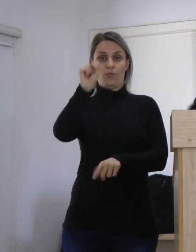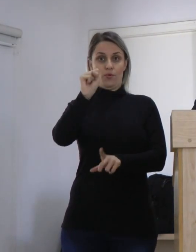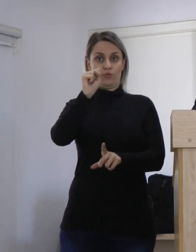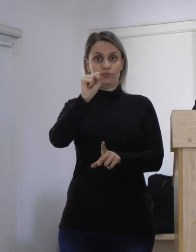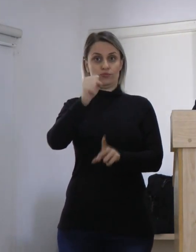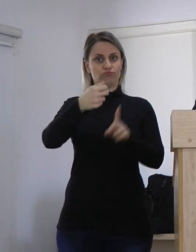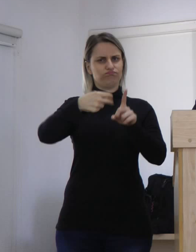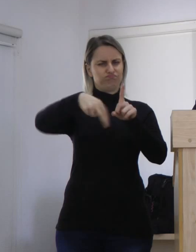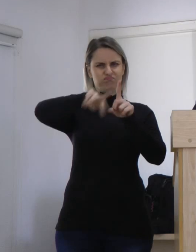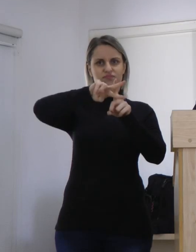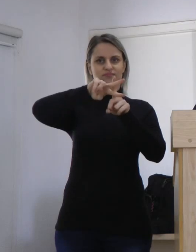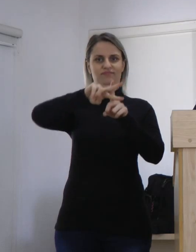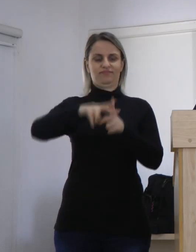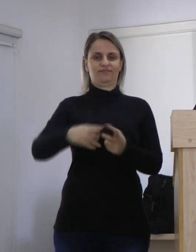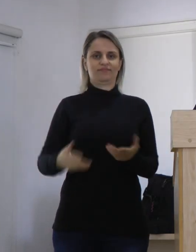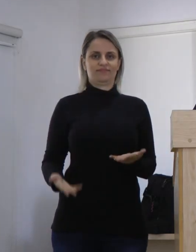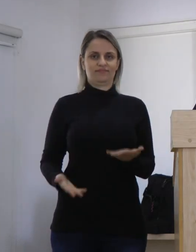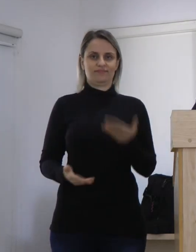trabalhar.